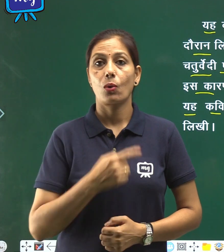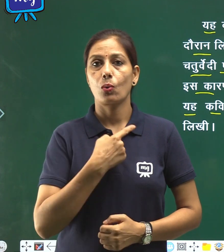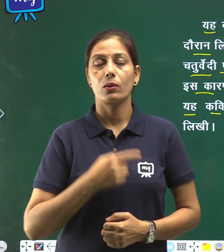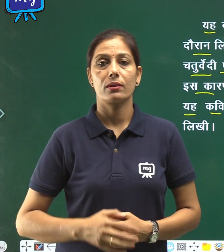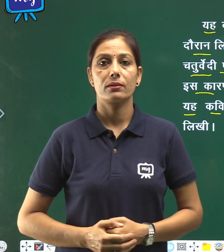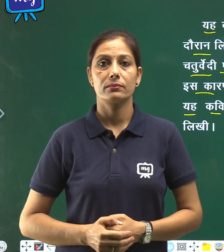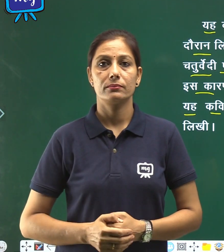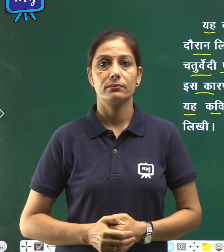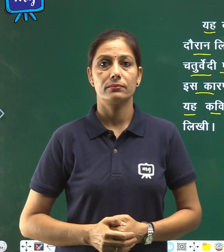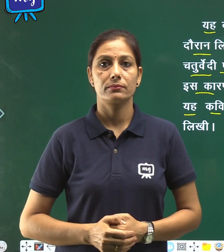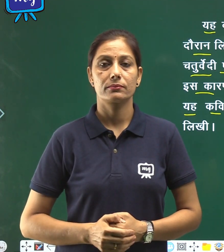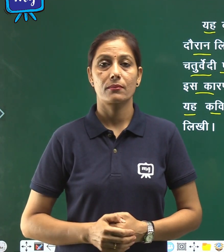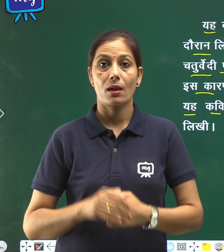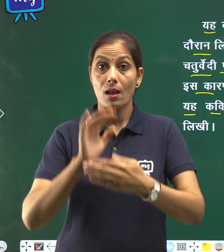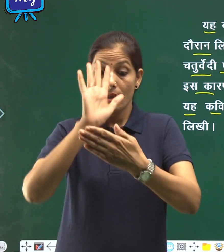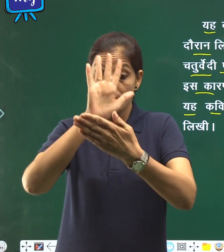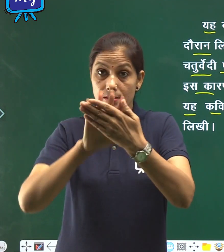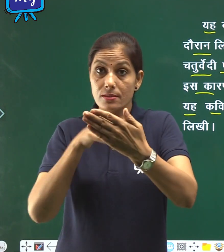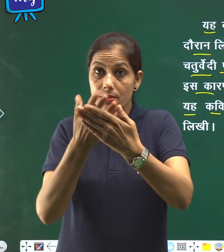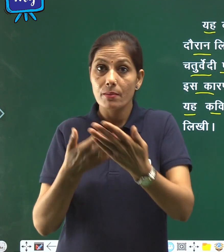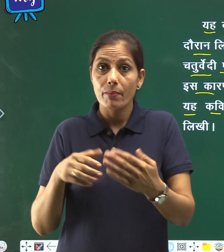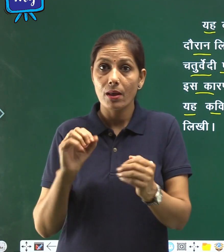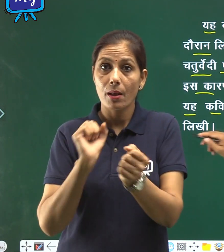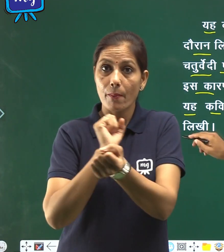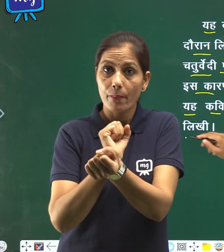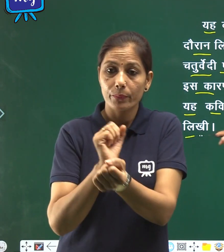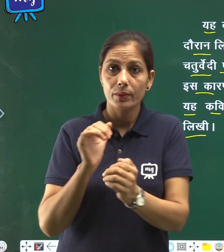उन्होंने जेल में ही लिखी।